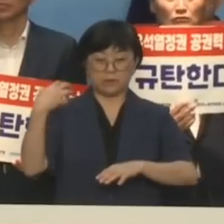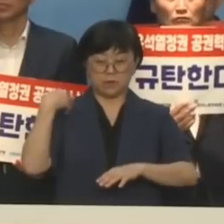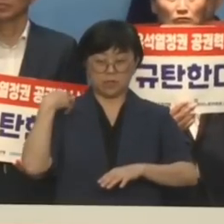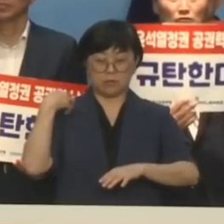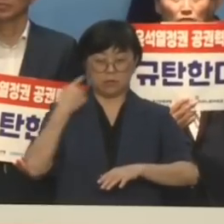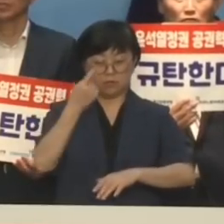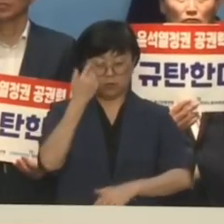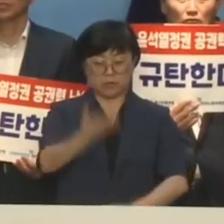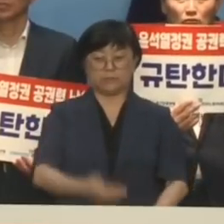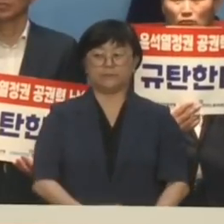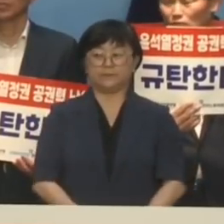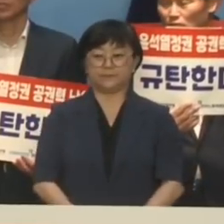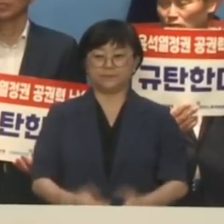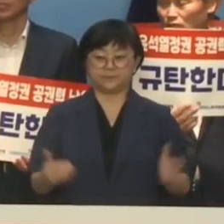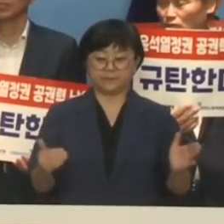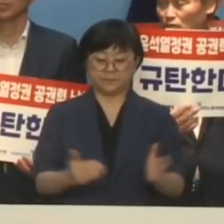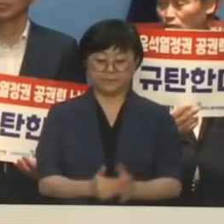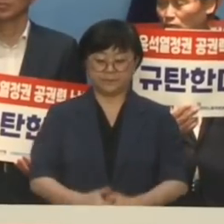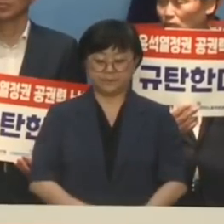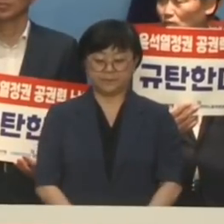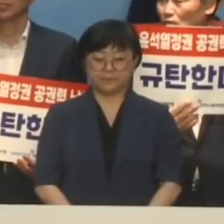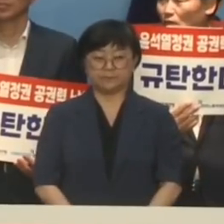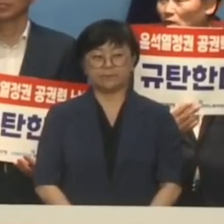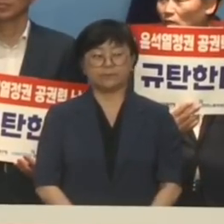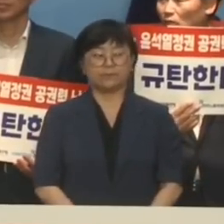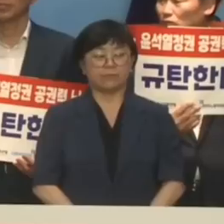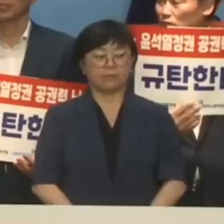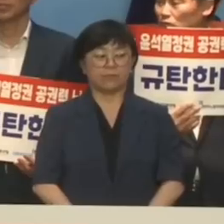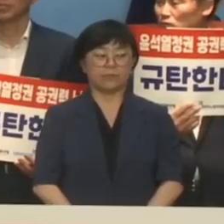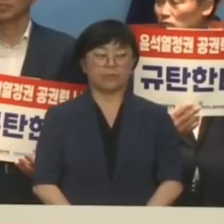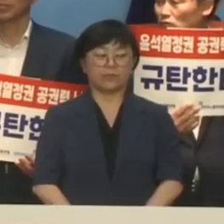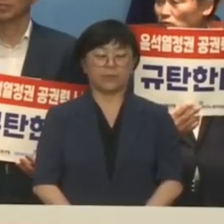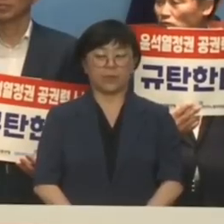책임을 묻도록 하겠습니다. 이상입니다.